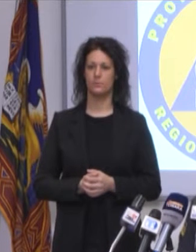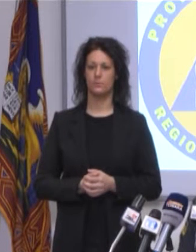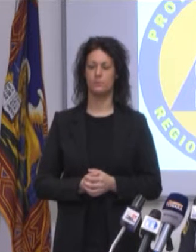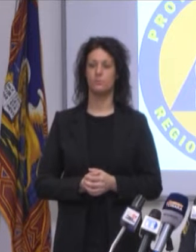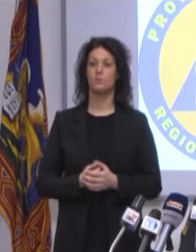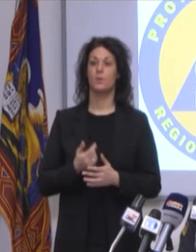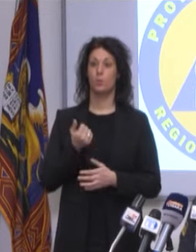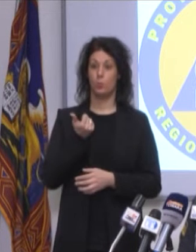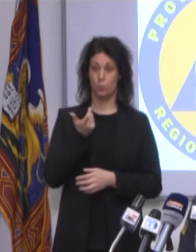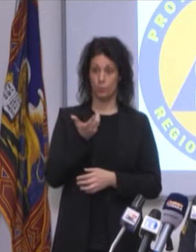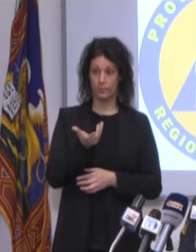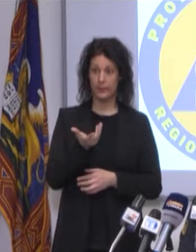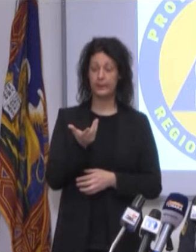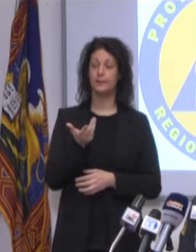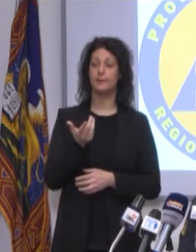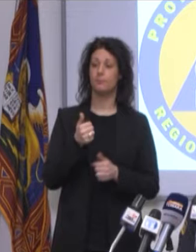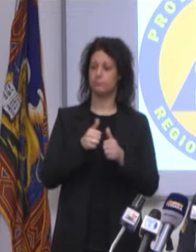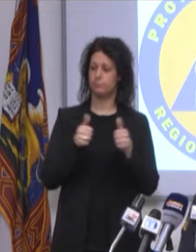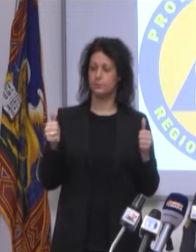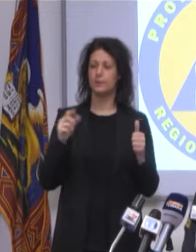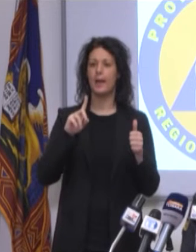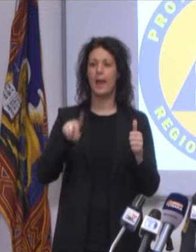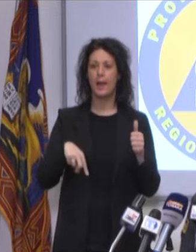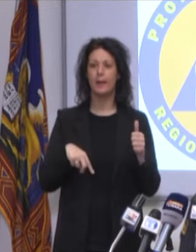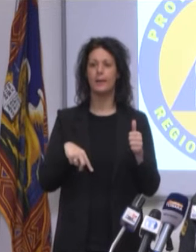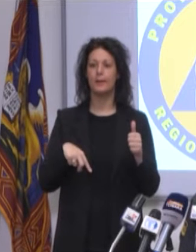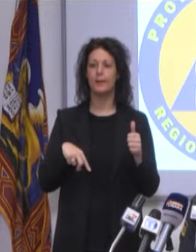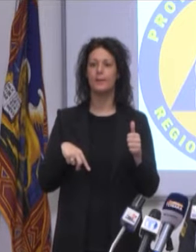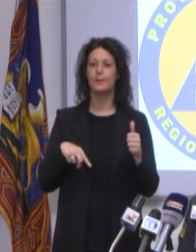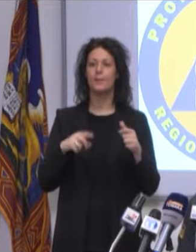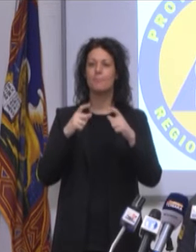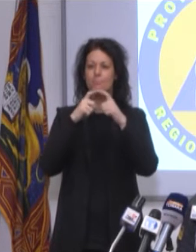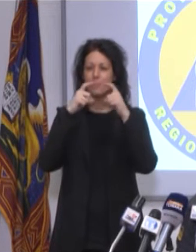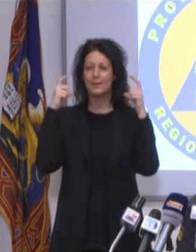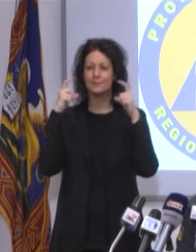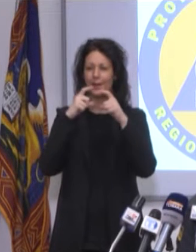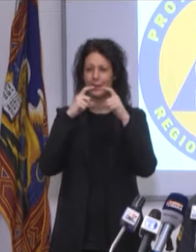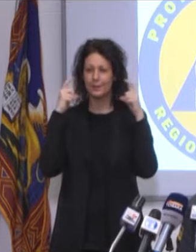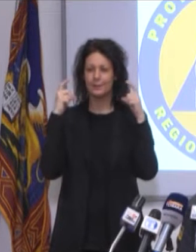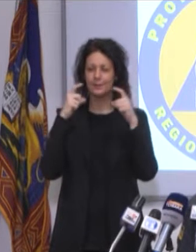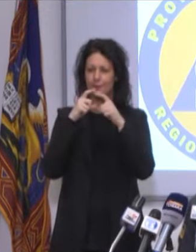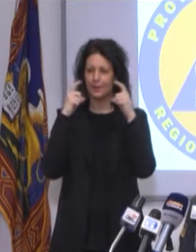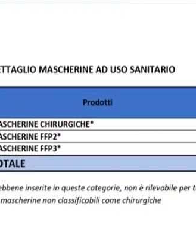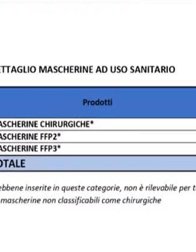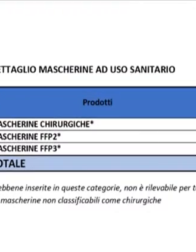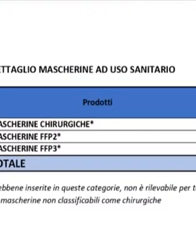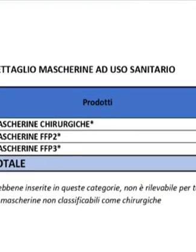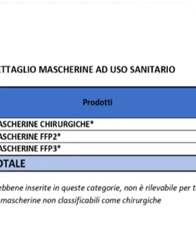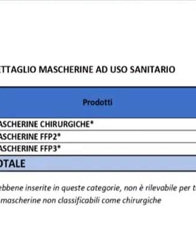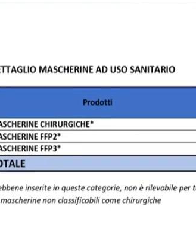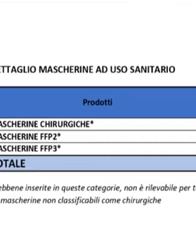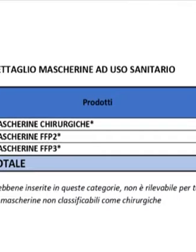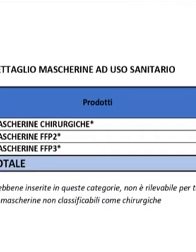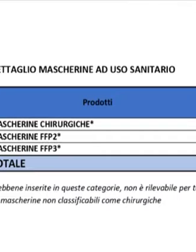ma i conti non tornano secondo l'assessore regionale alla protezione civile gianpaolo bottacin partendo soprattutto dalle mascherine ne sono